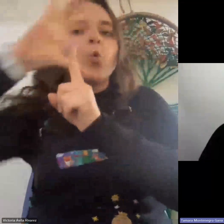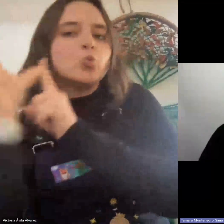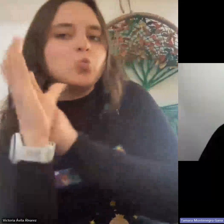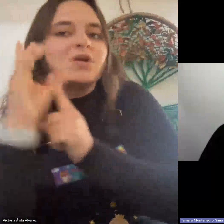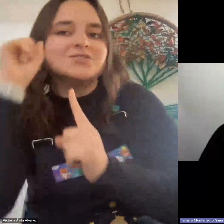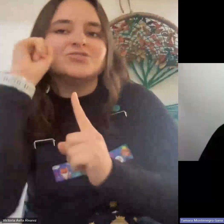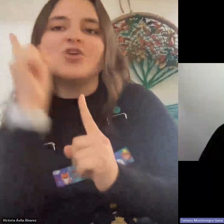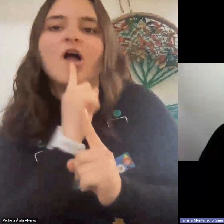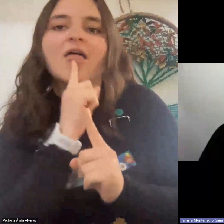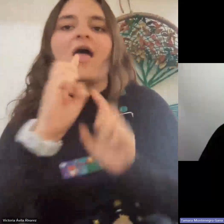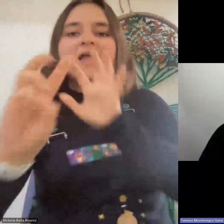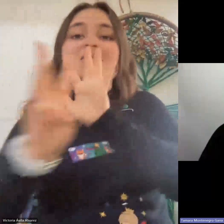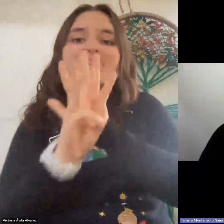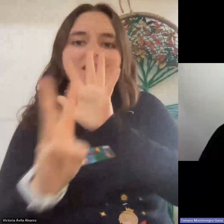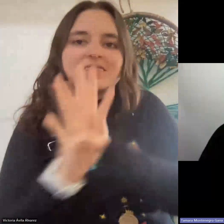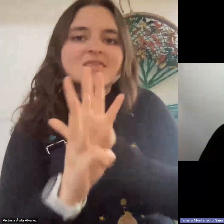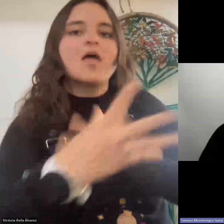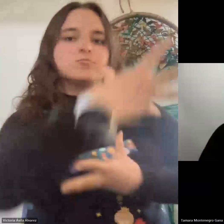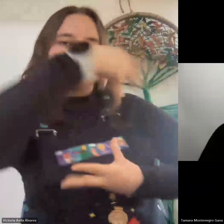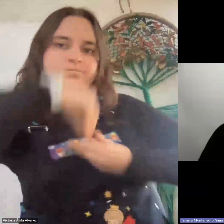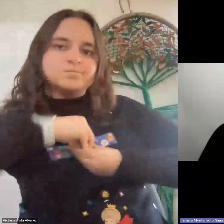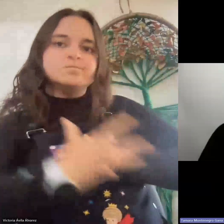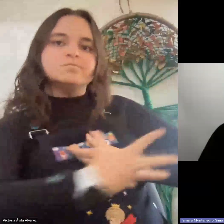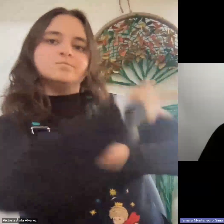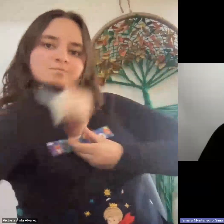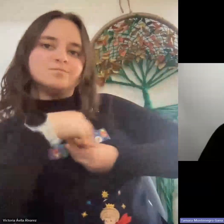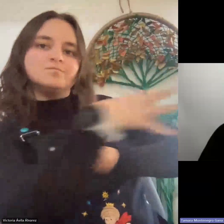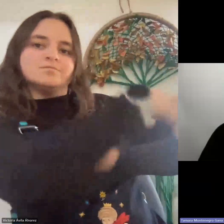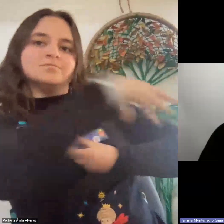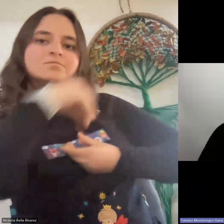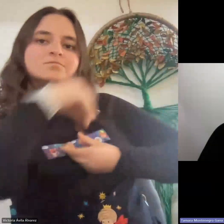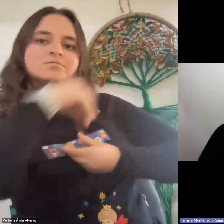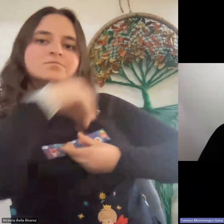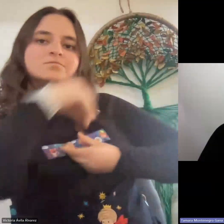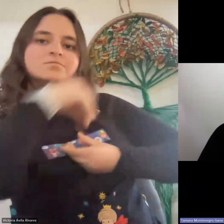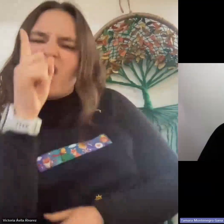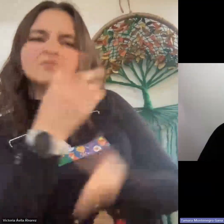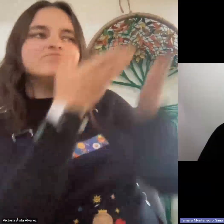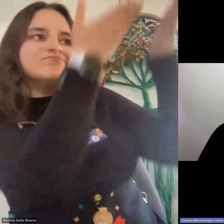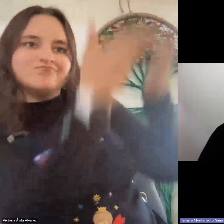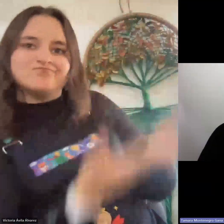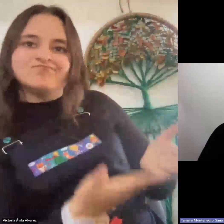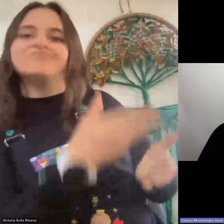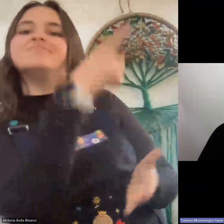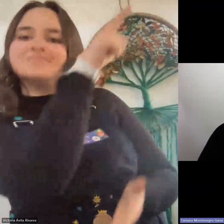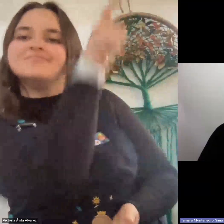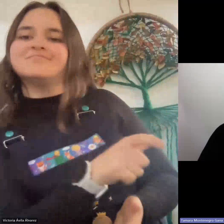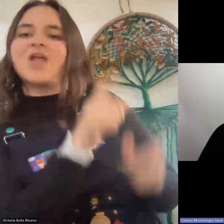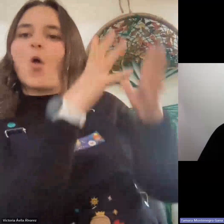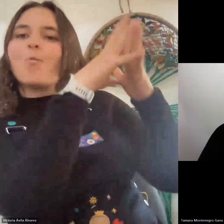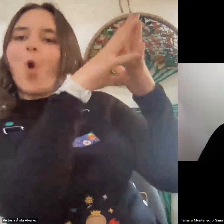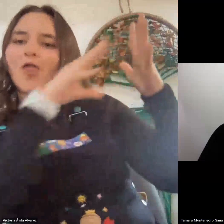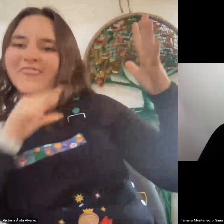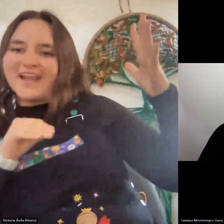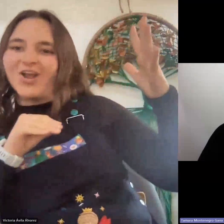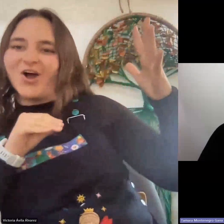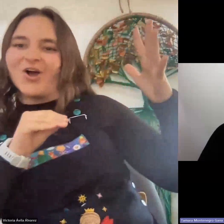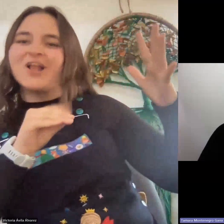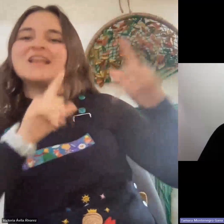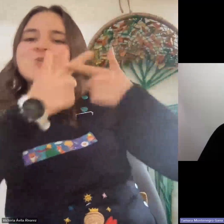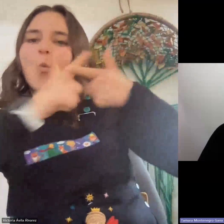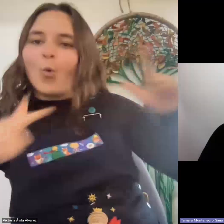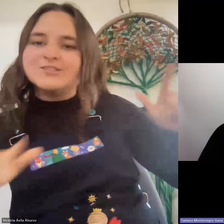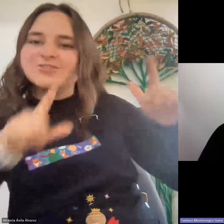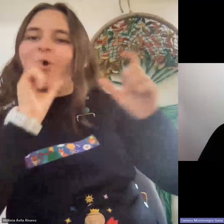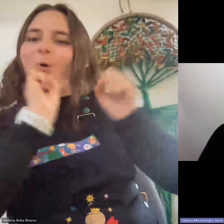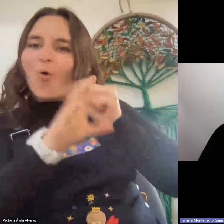información, a los mismos alumnos sordos, para la cultura, su identidad, que ellos vayan adquiriéndola, ellos